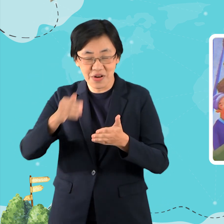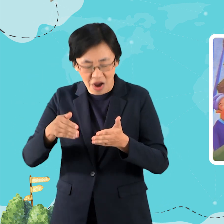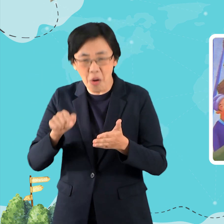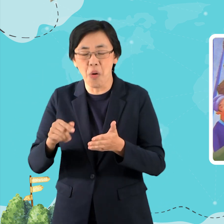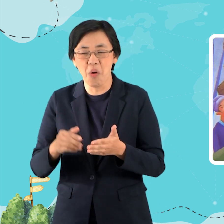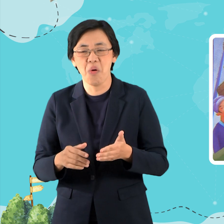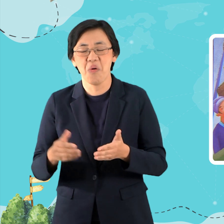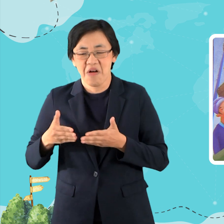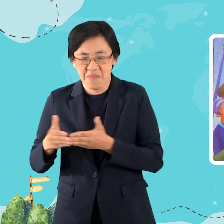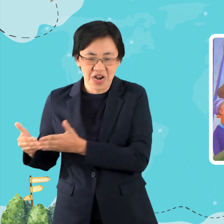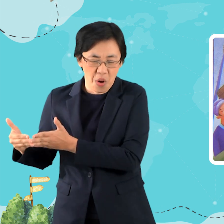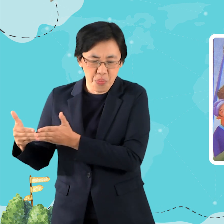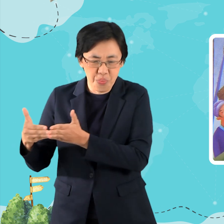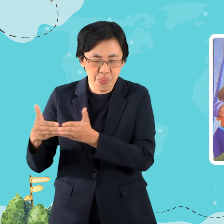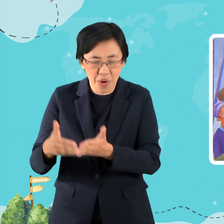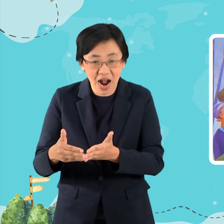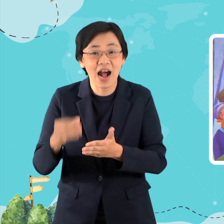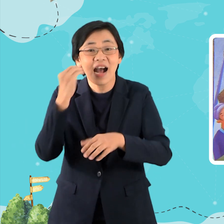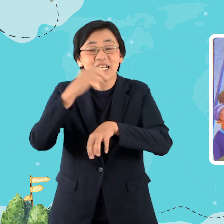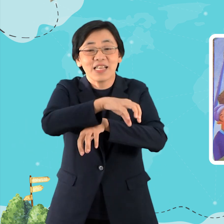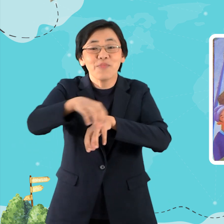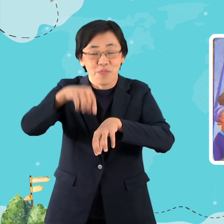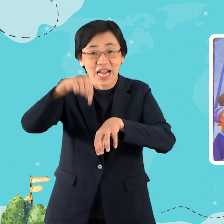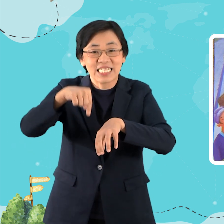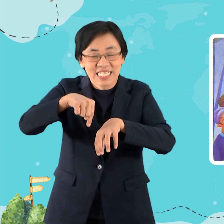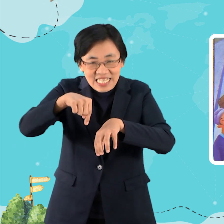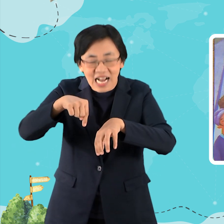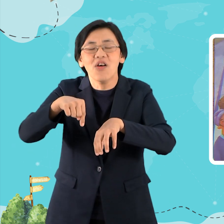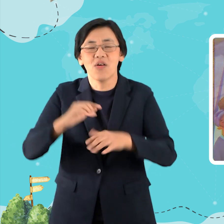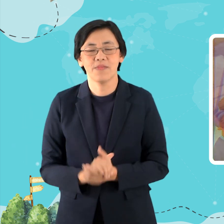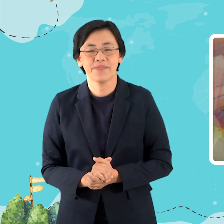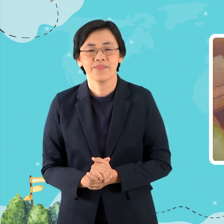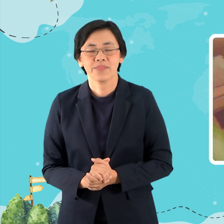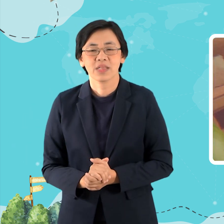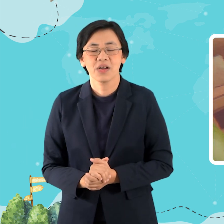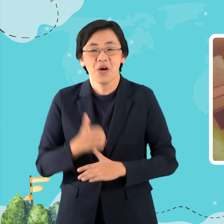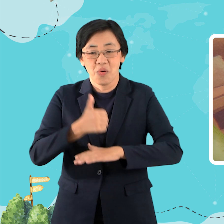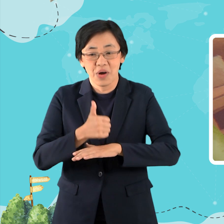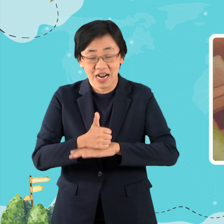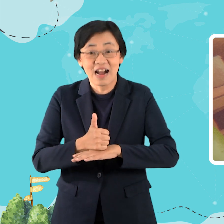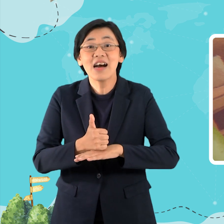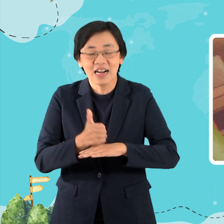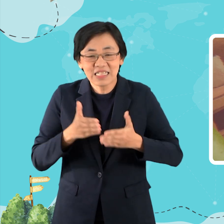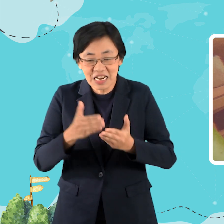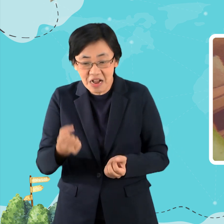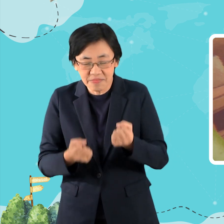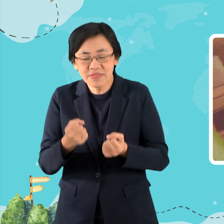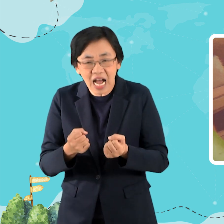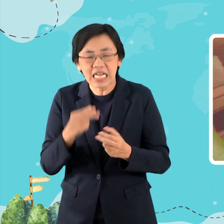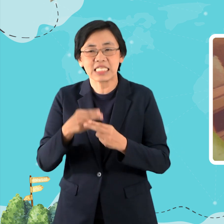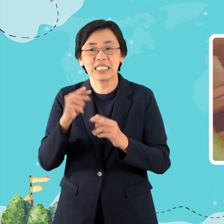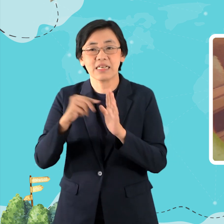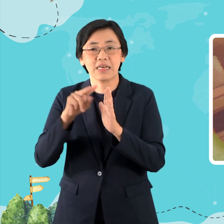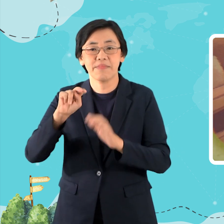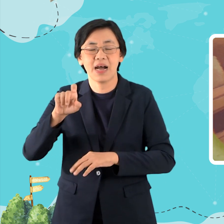ลำใหญ่มาจอดเทียบท่าที่หมู่บ้านกำปงเอเยอร์เจ้าของเรือคือมานิสซึ่ง